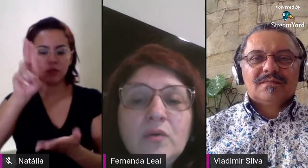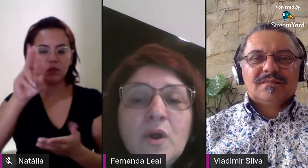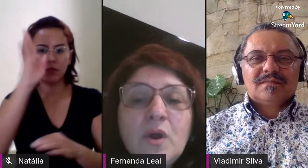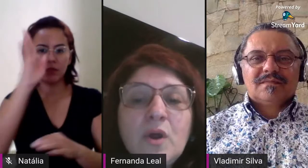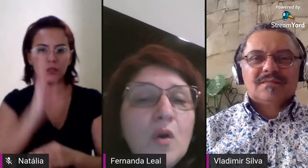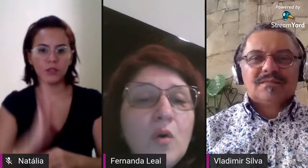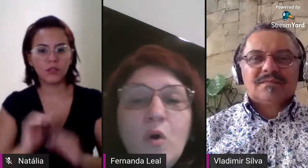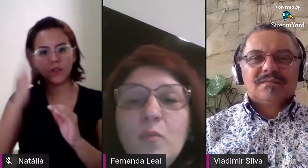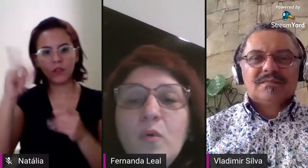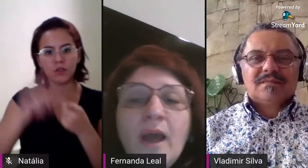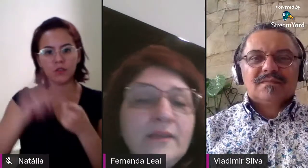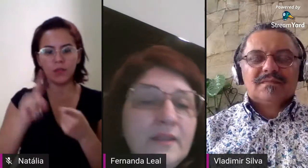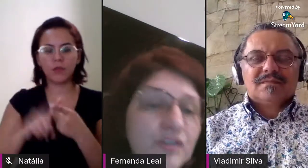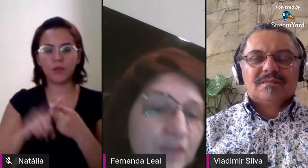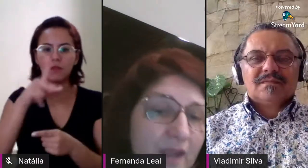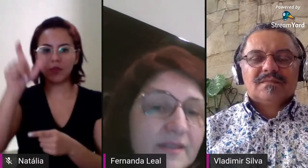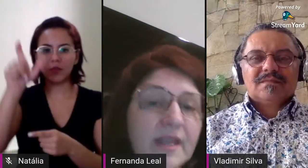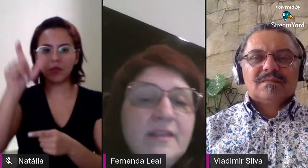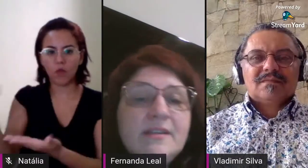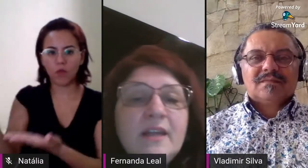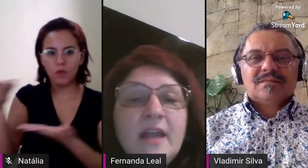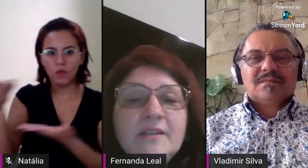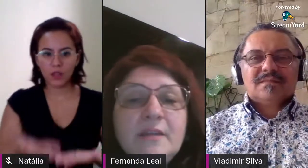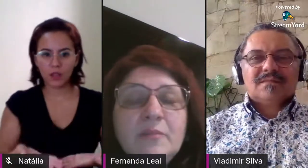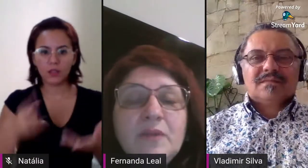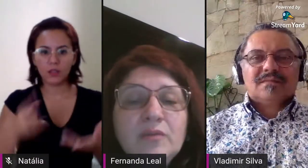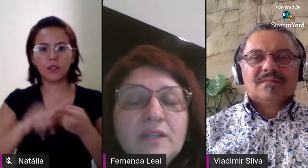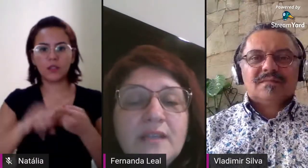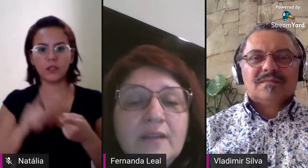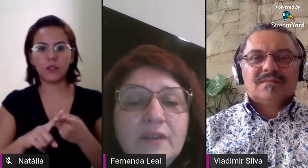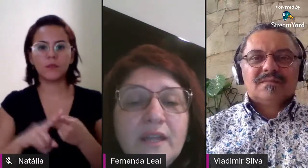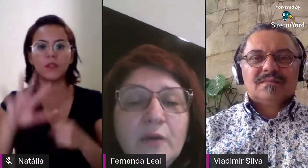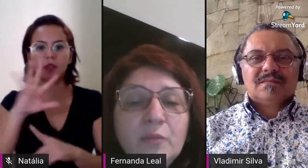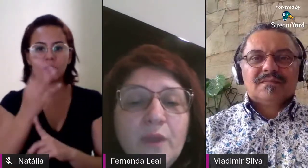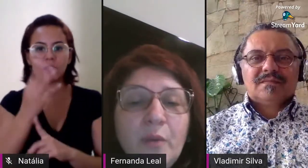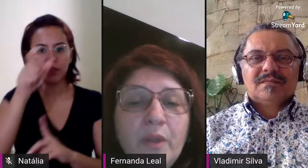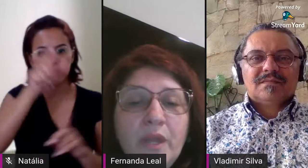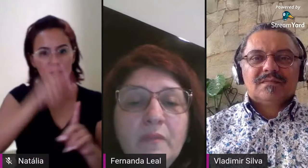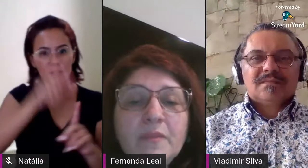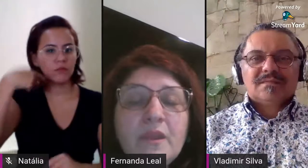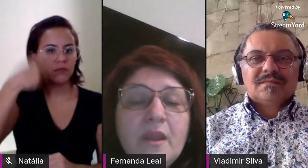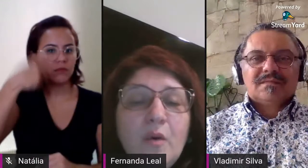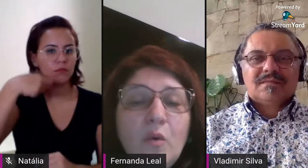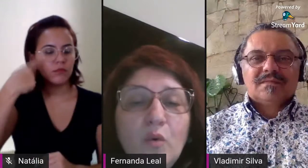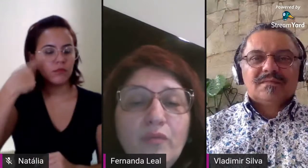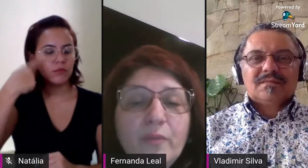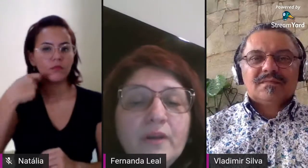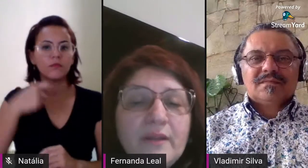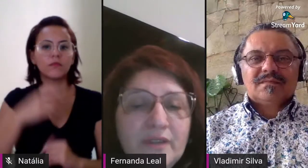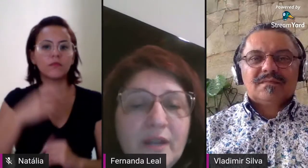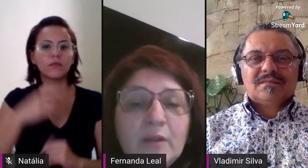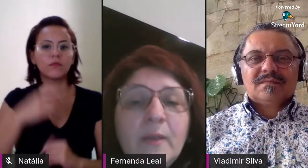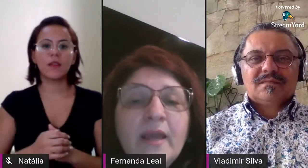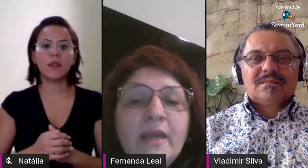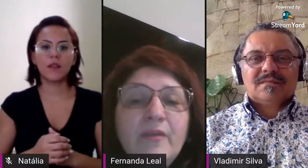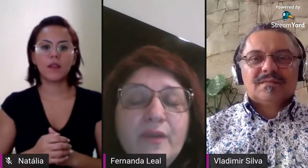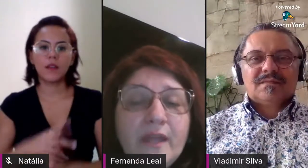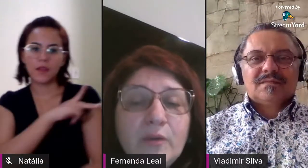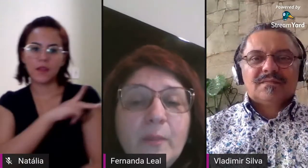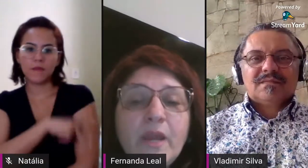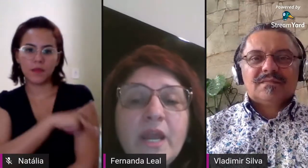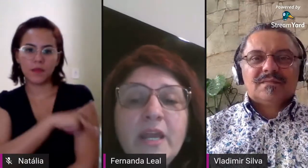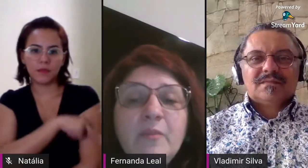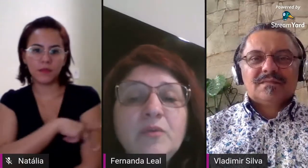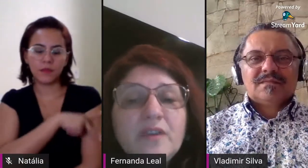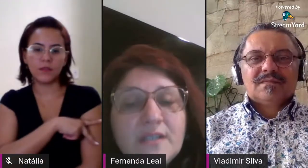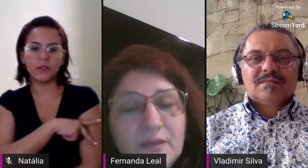convidado, como artista em residência, né, a exemplo da Universidade Federal do Piauí, UFBA, na Federal da Bahia, Federal